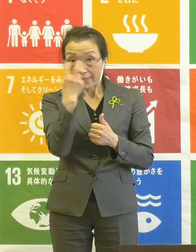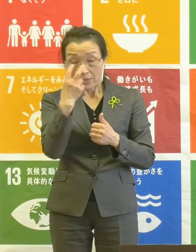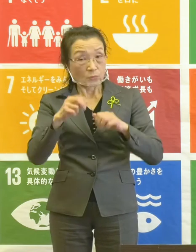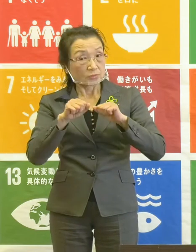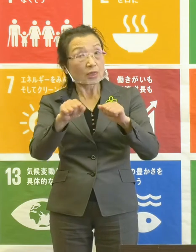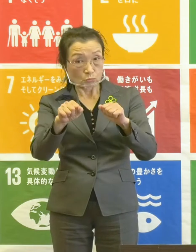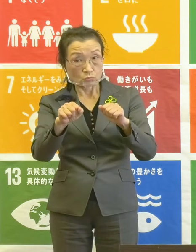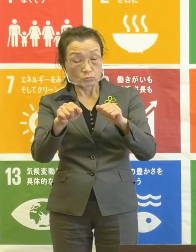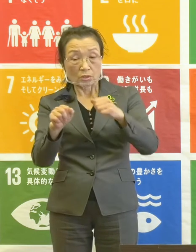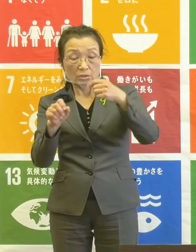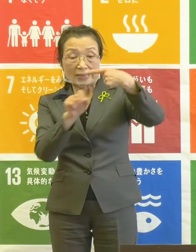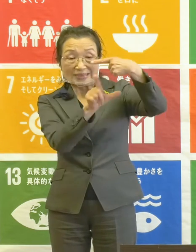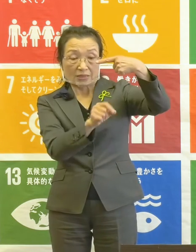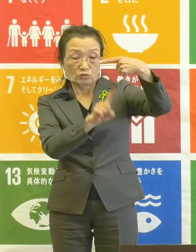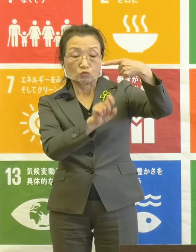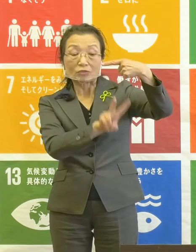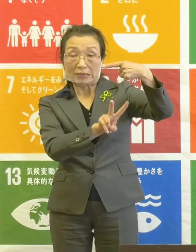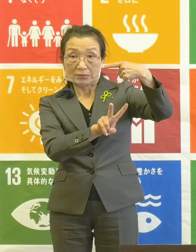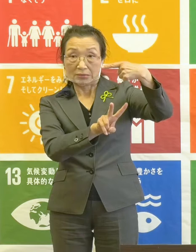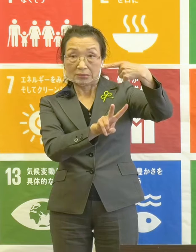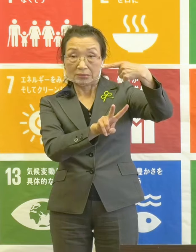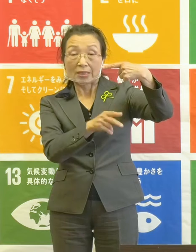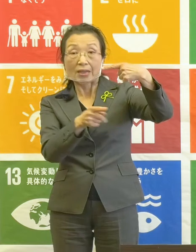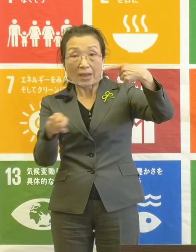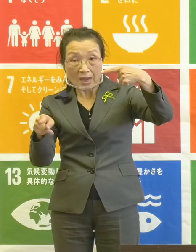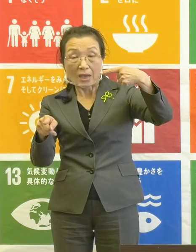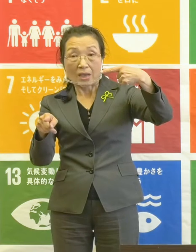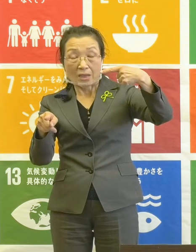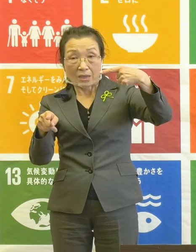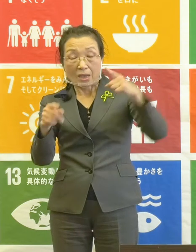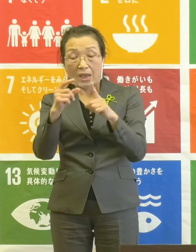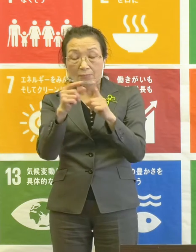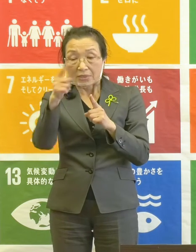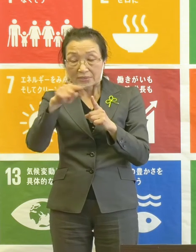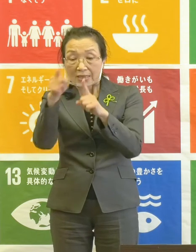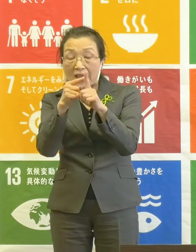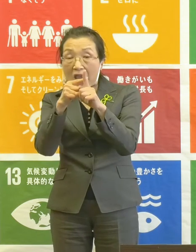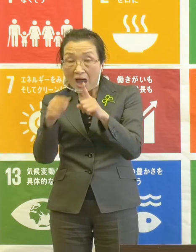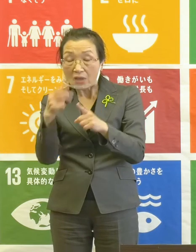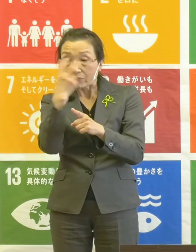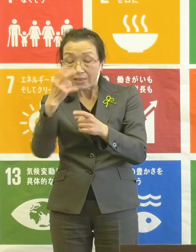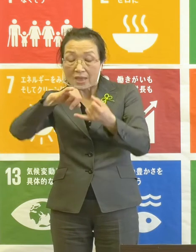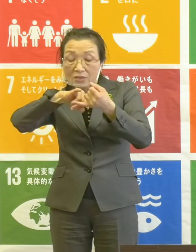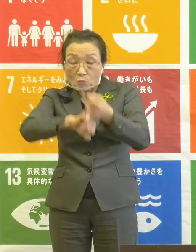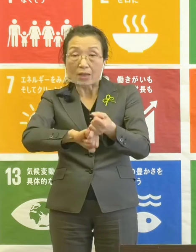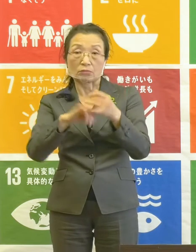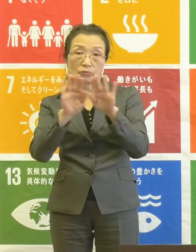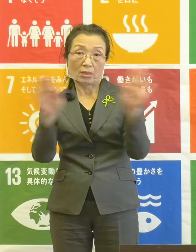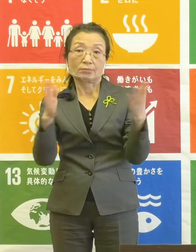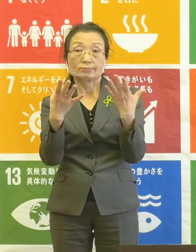で、1月12日からこの格安 PCR 検査の予約の受付を開始しました